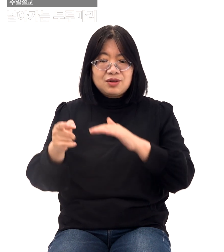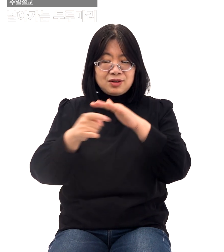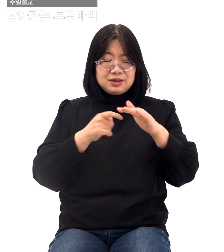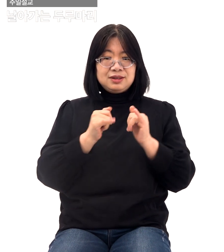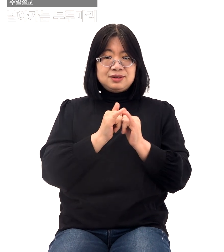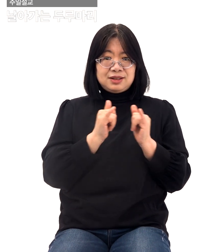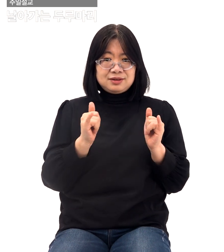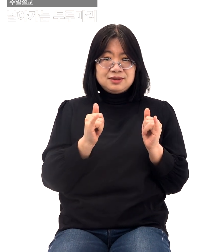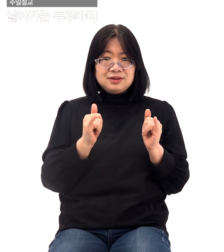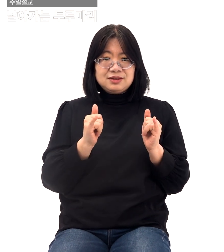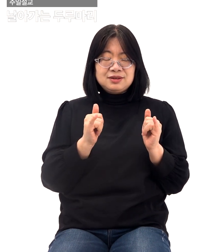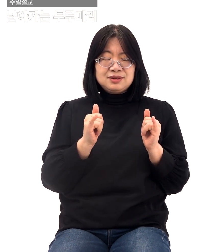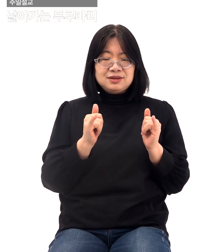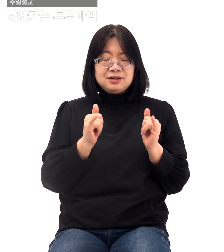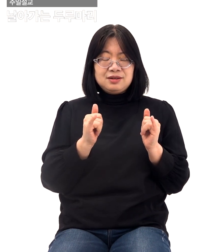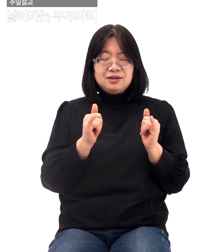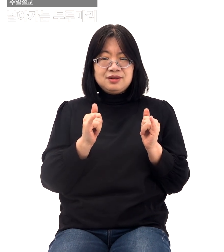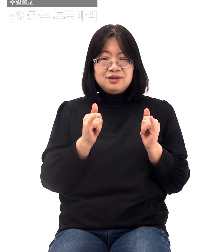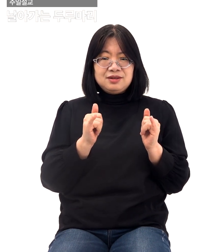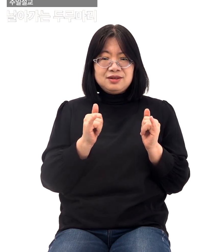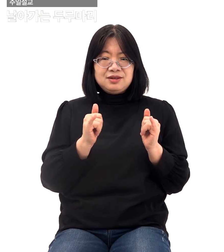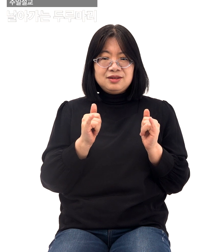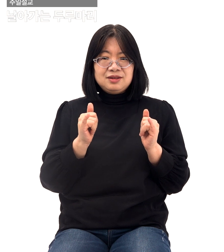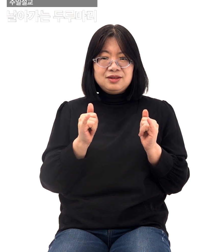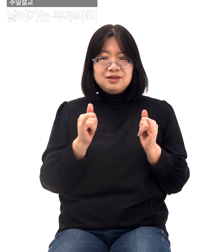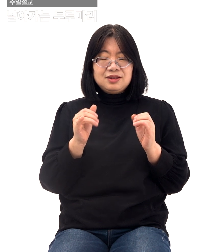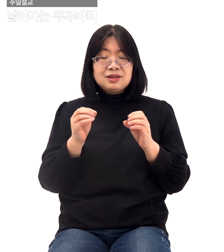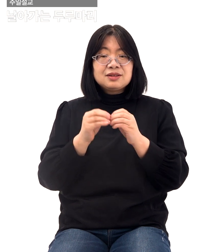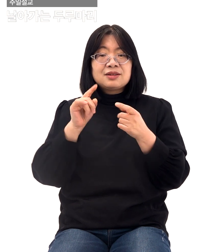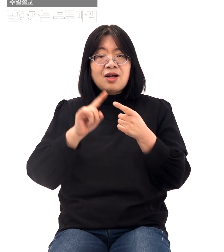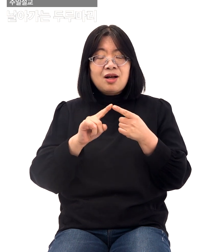도둑질하는 자는 그 이쪽 글대로